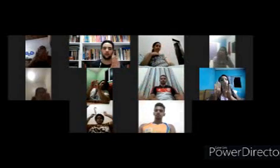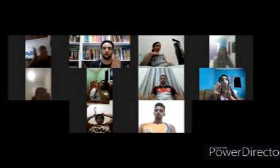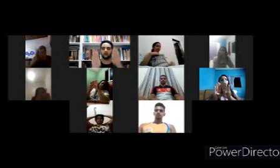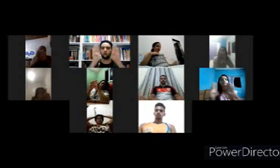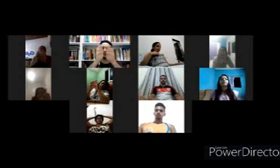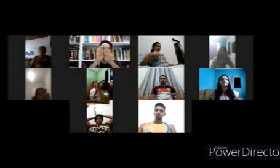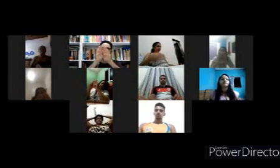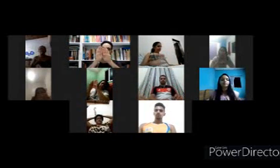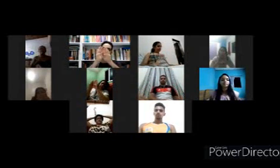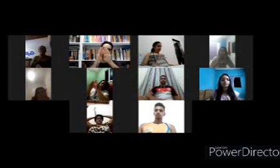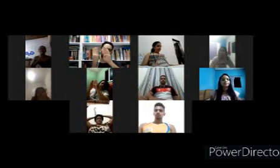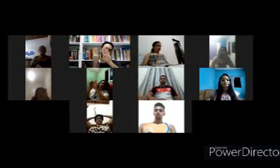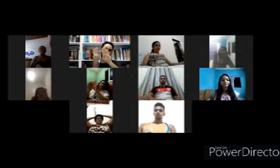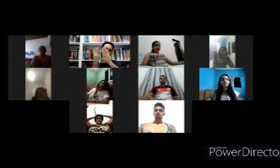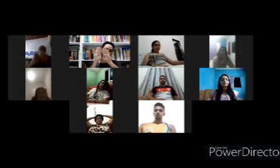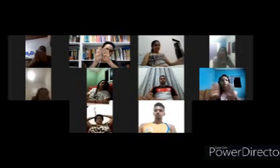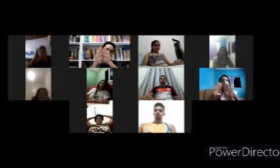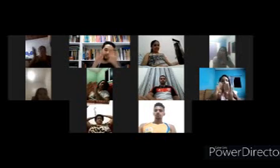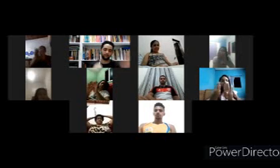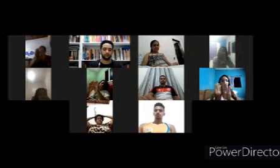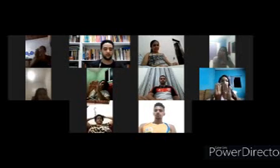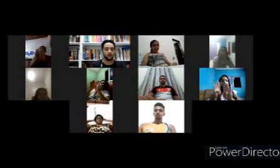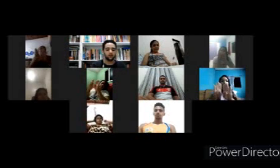portas duplas, aí eu tô abrindo uma porta.